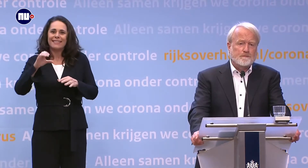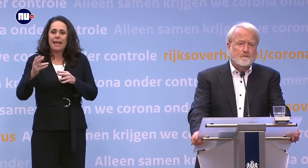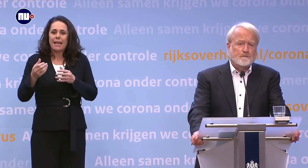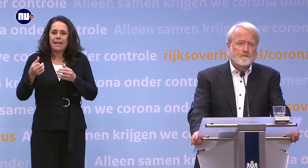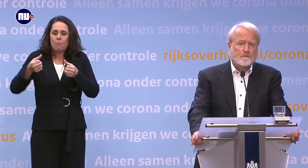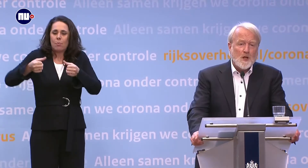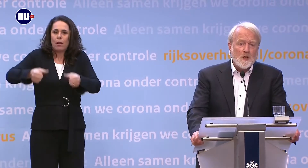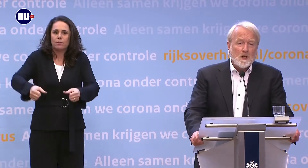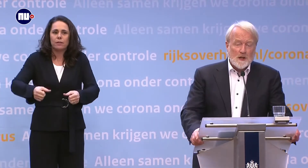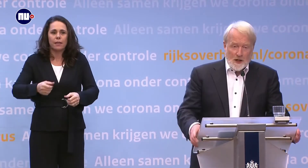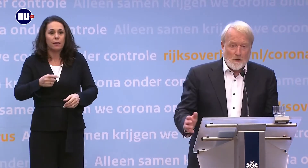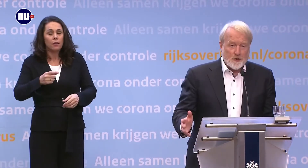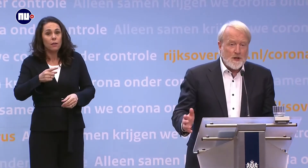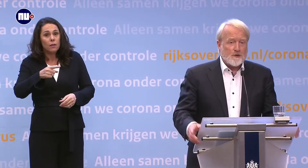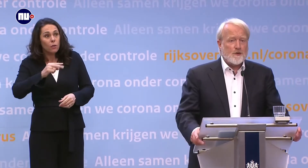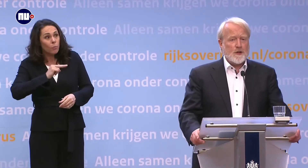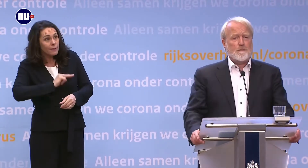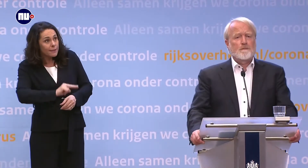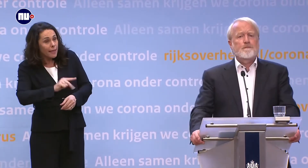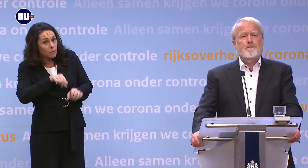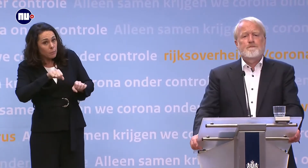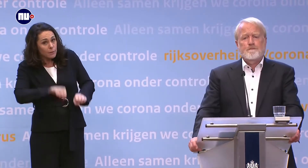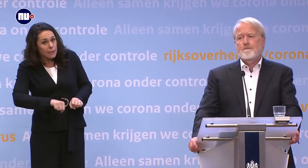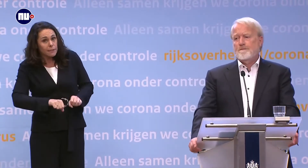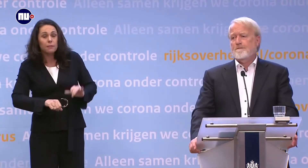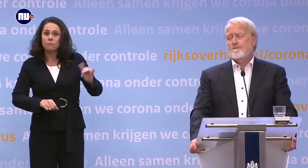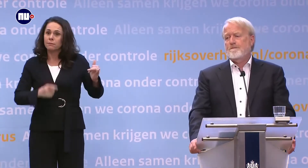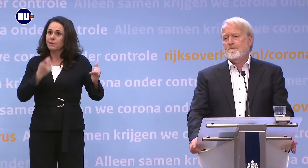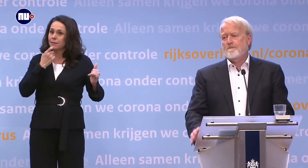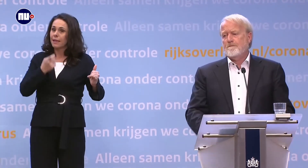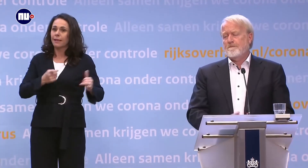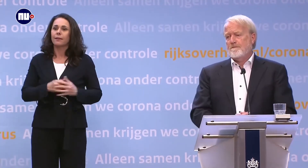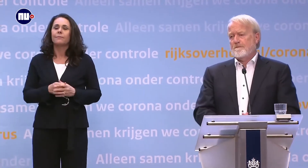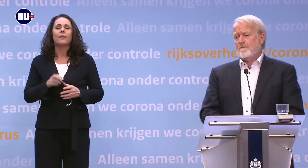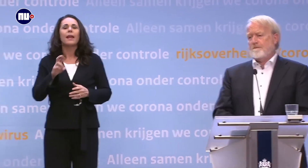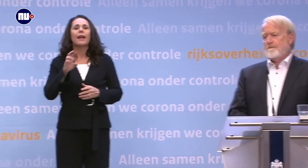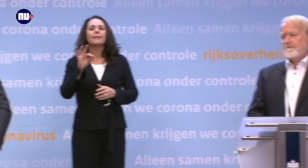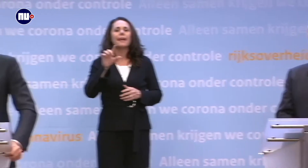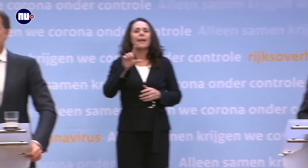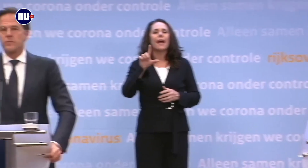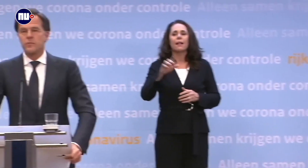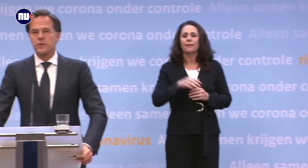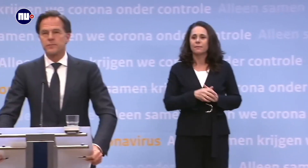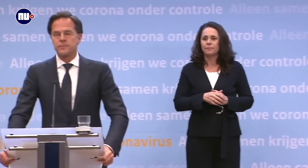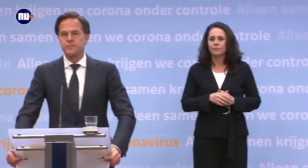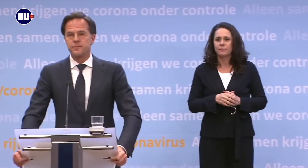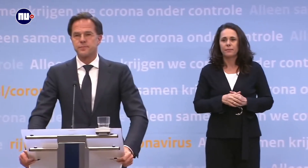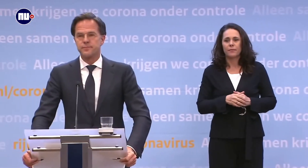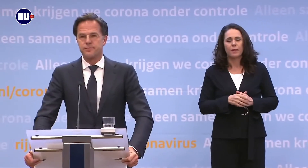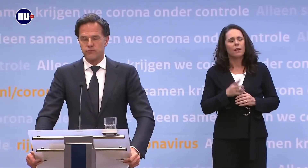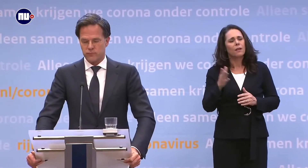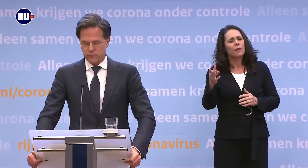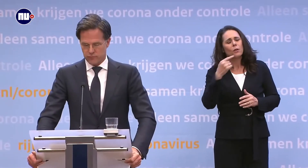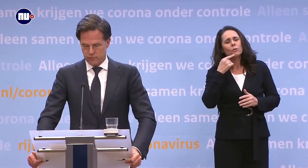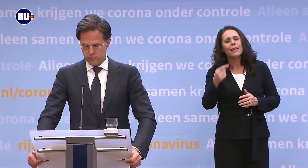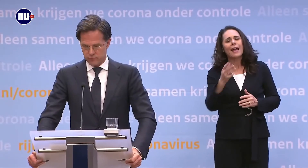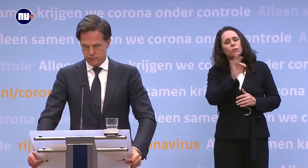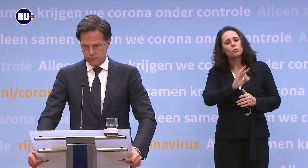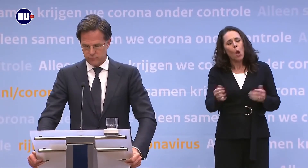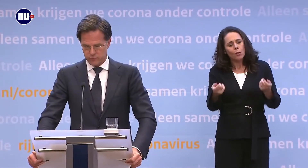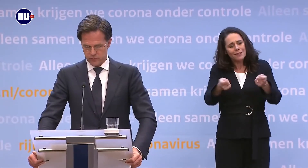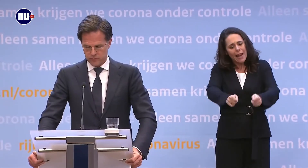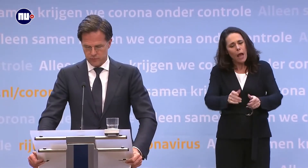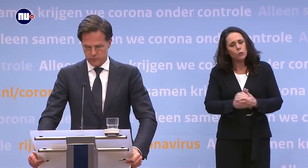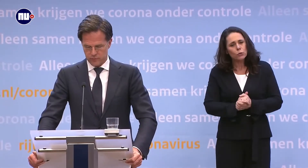Dus daar heb je ook je problemen weg? Ja, uiteraard. Kijk die al. Hey Mark, in een vorige interview vertelde jij dat je heel erg